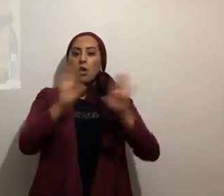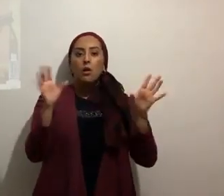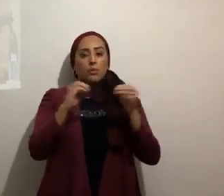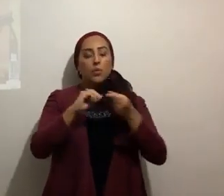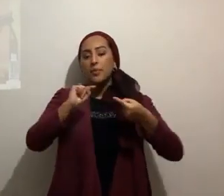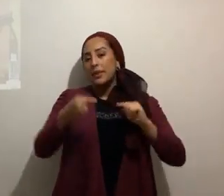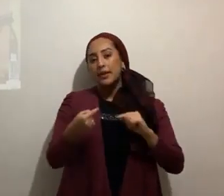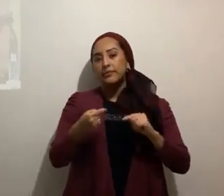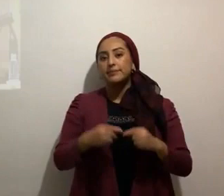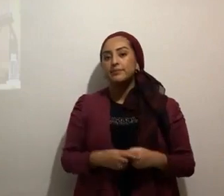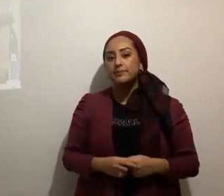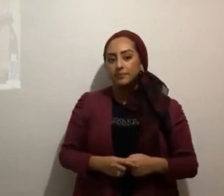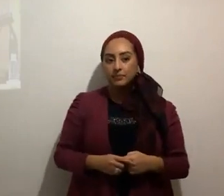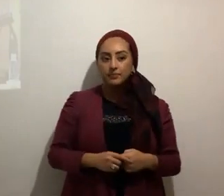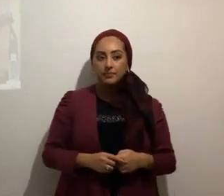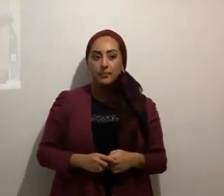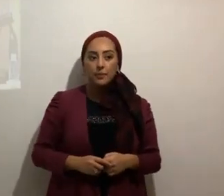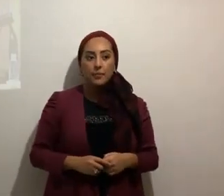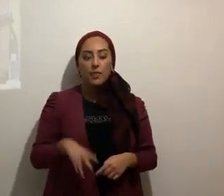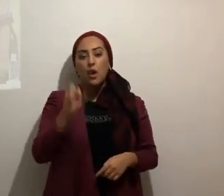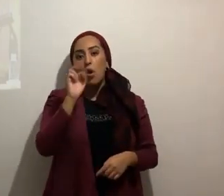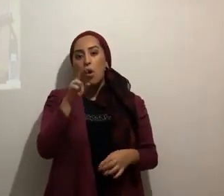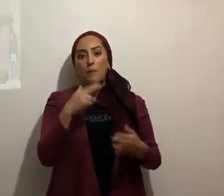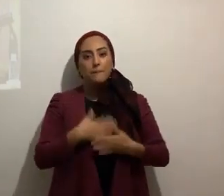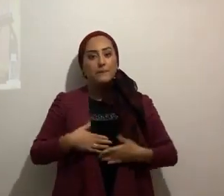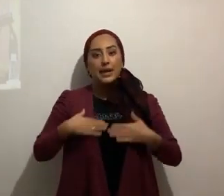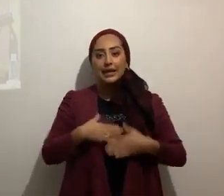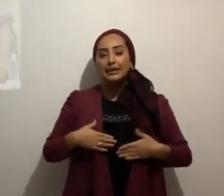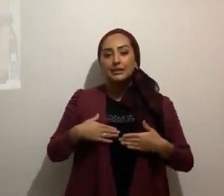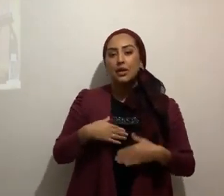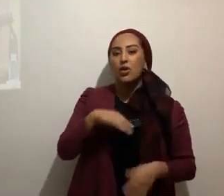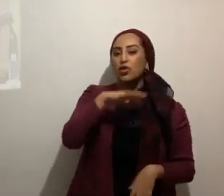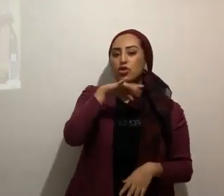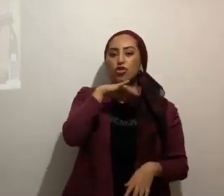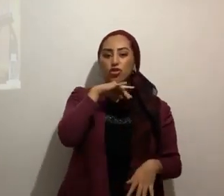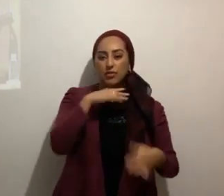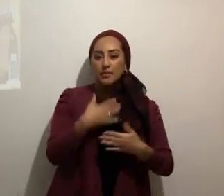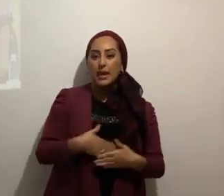sufrimiento, ni placer mundano.